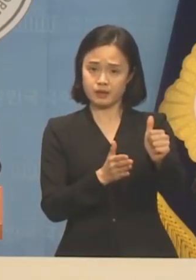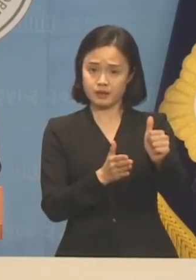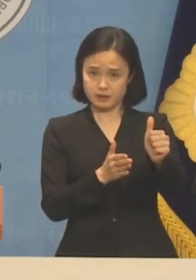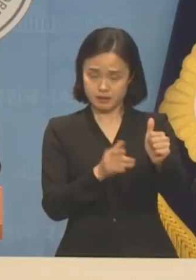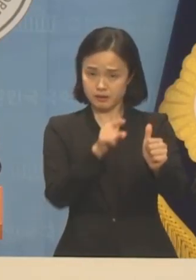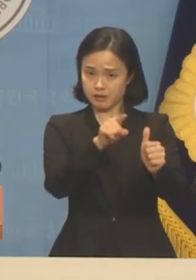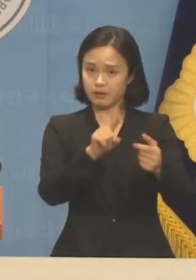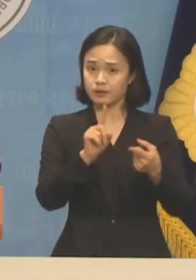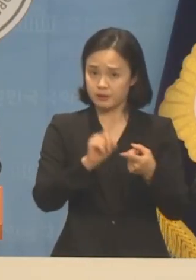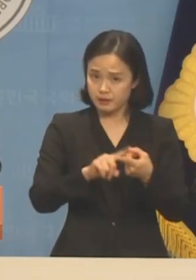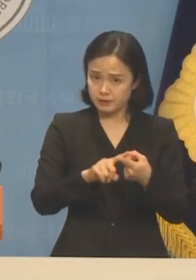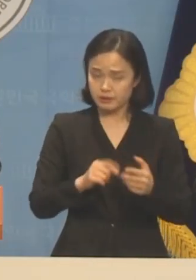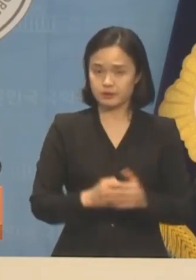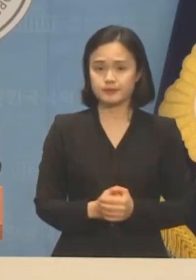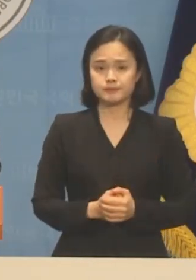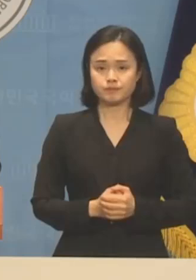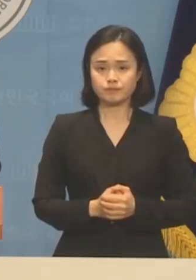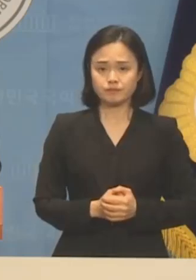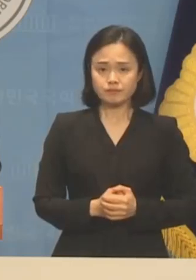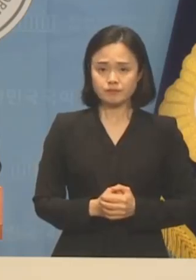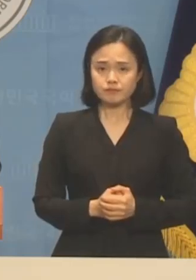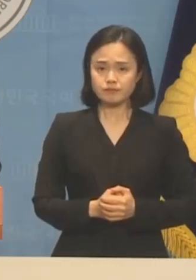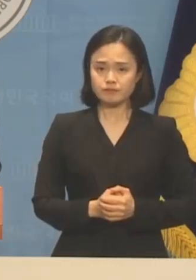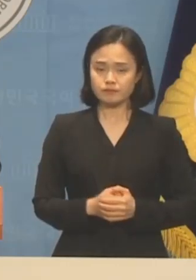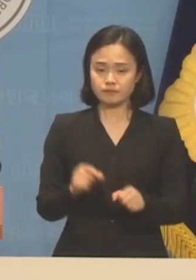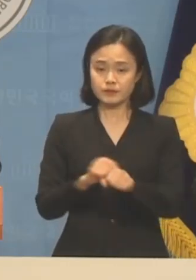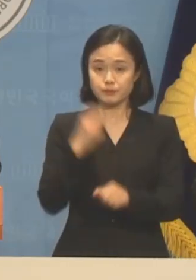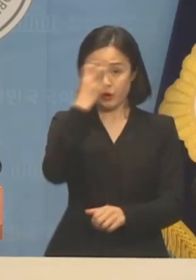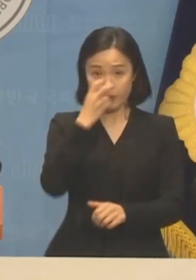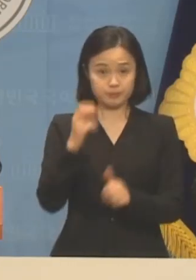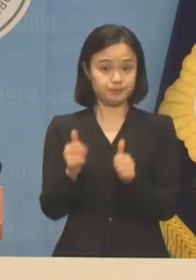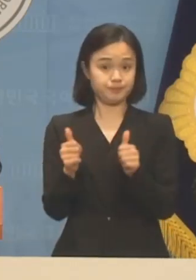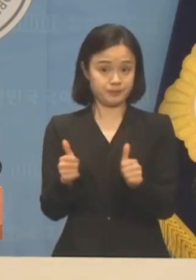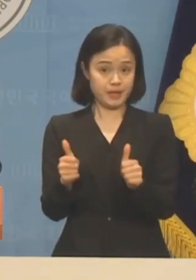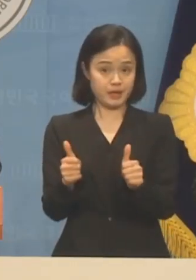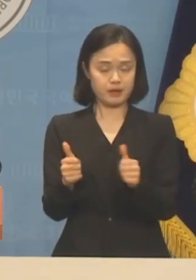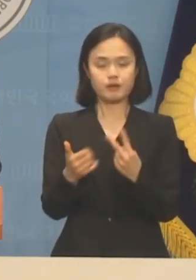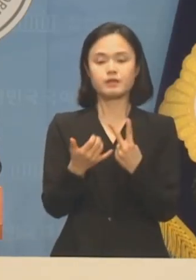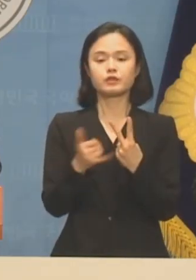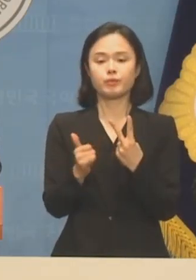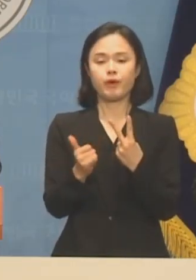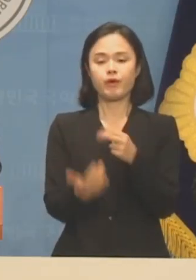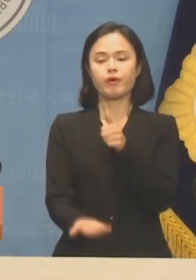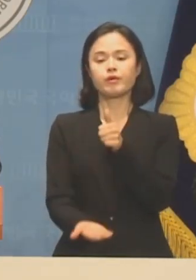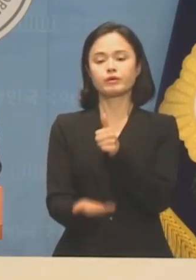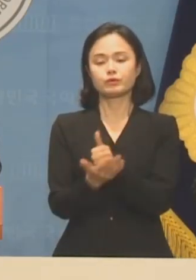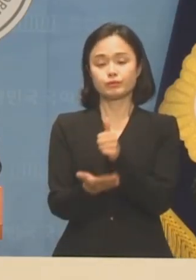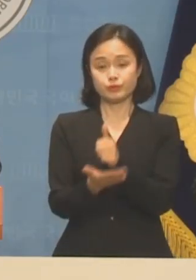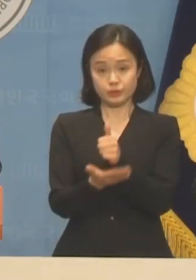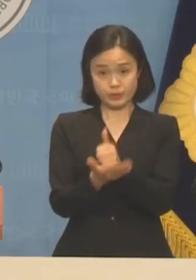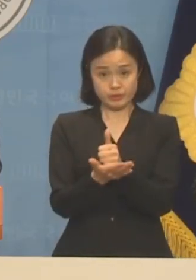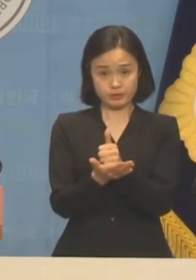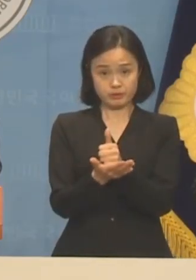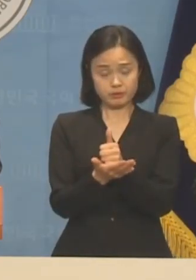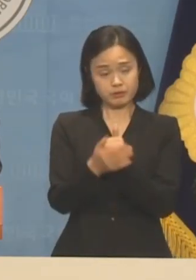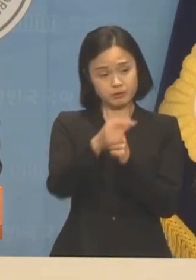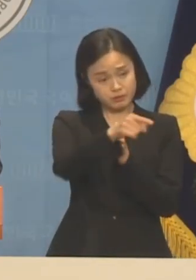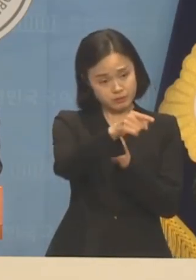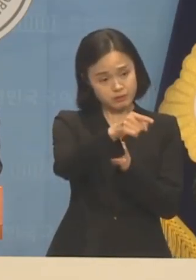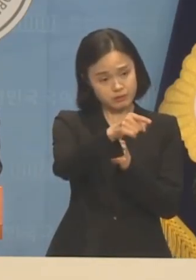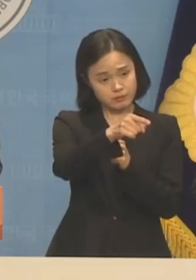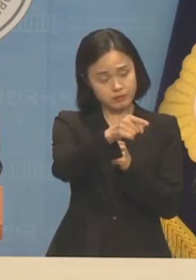후보자 추천위원회에 지체 없이 2명의 후보자를 추천할 것을 의뢰하여야 합니다.